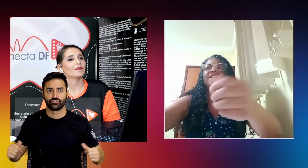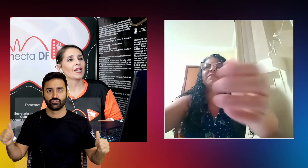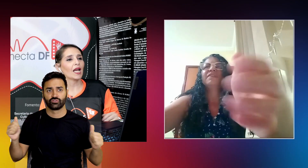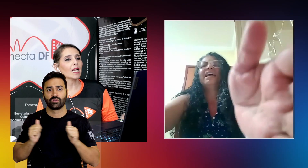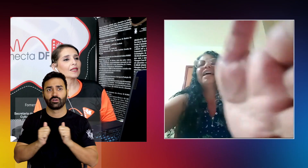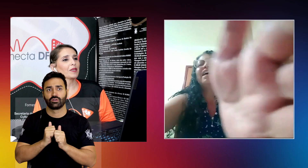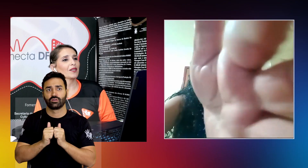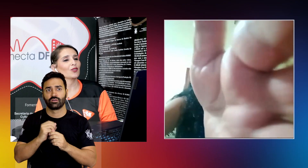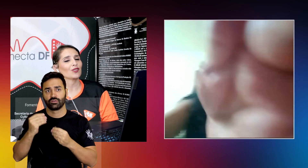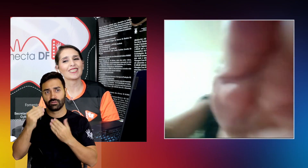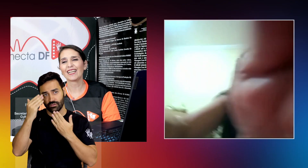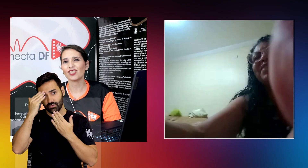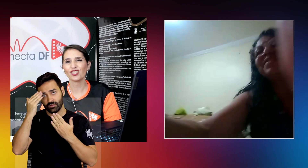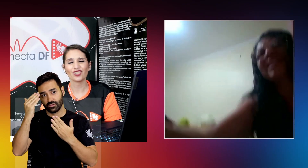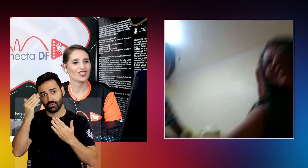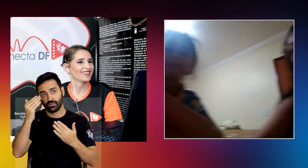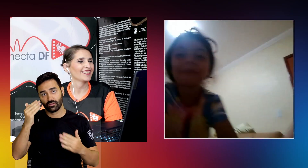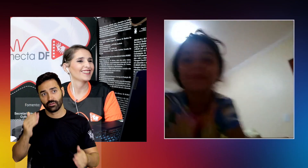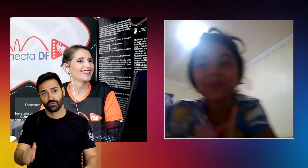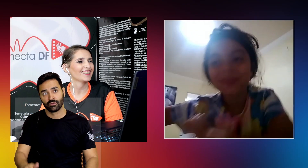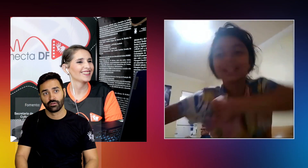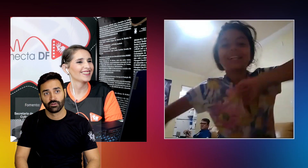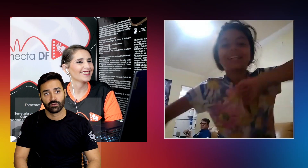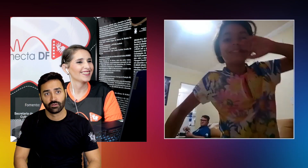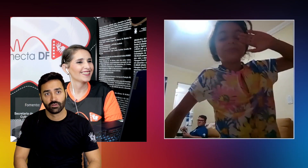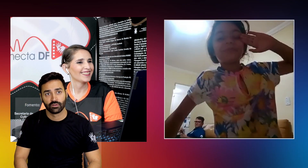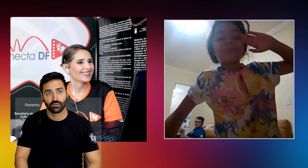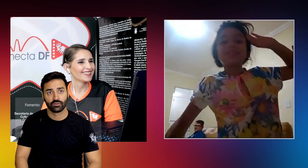Entendeu? Obrigada pela curiosidade.